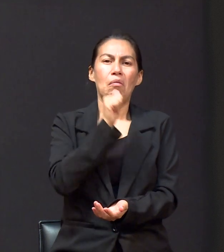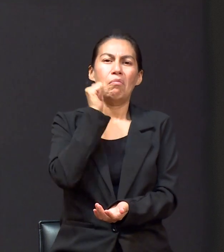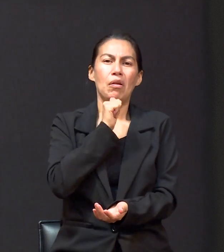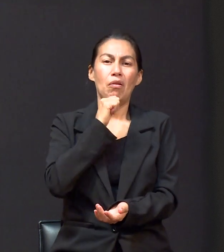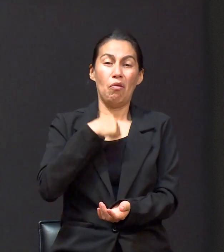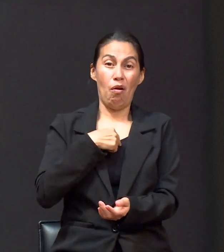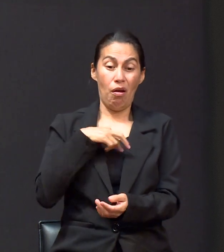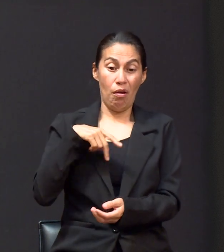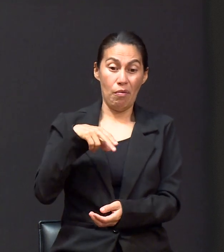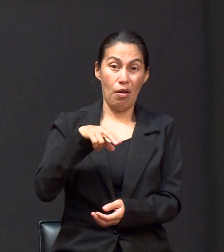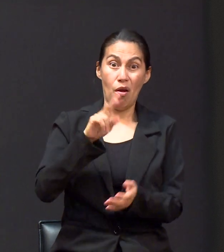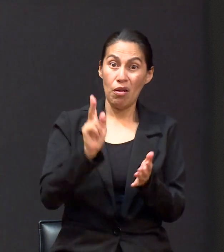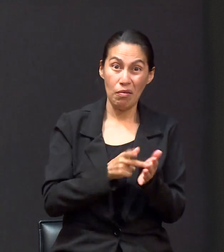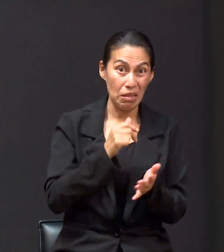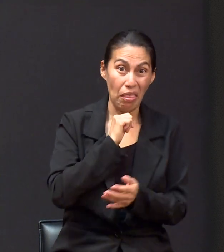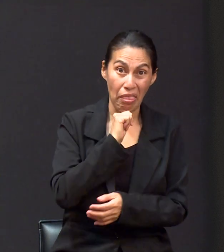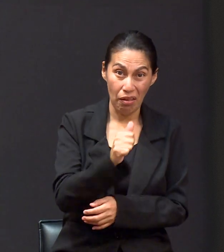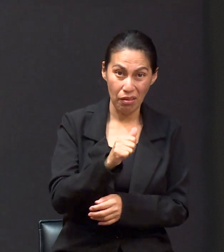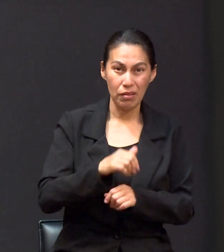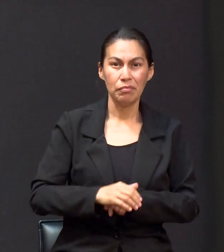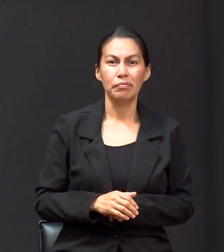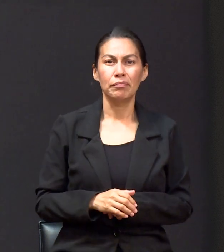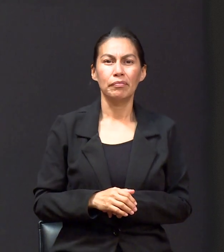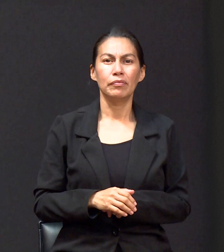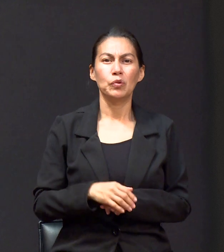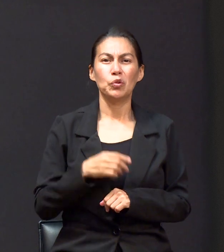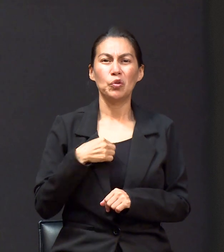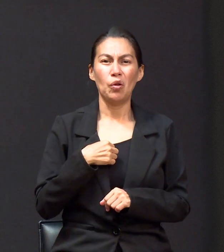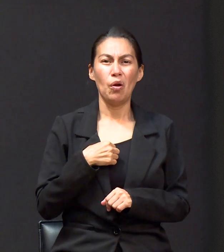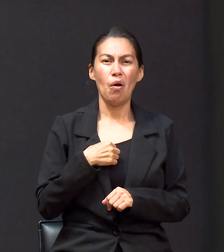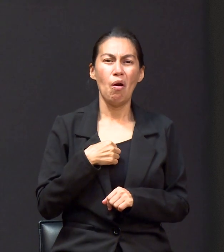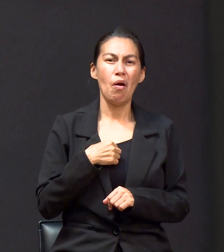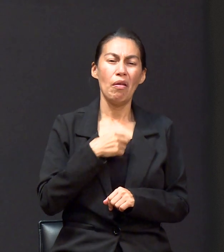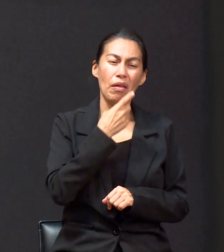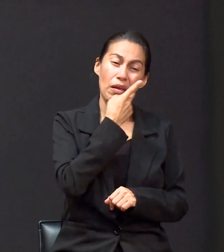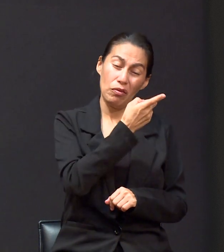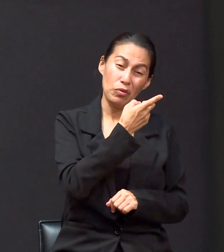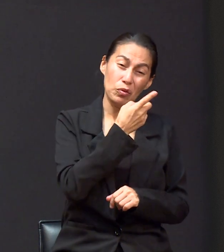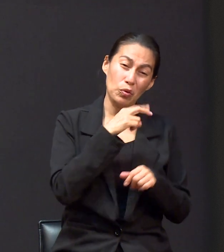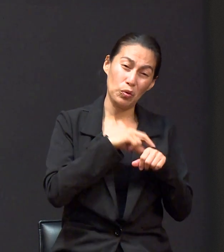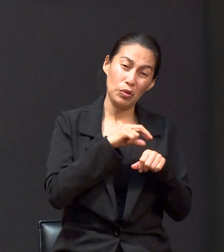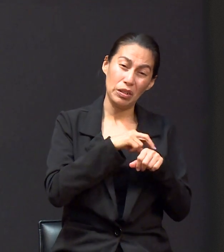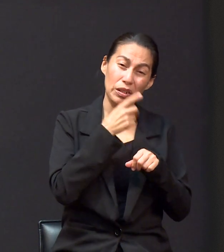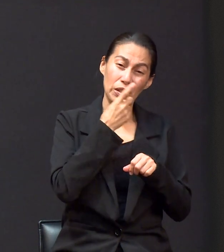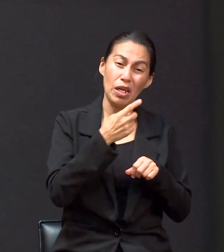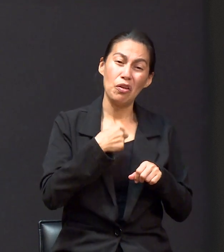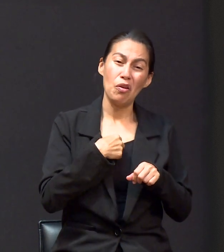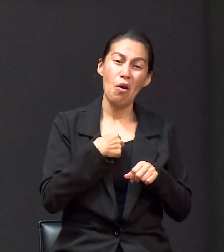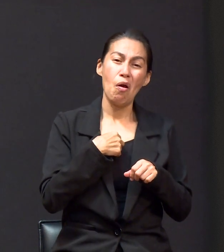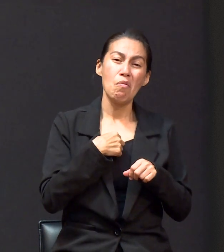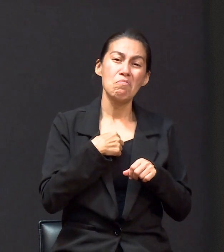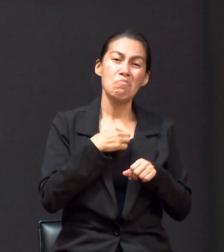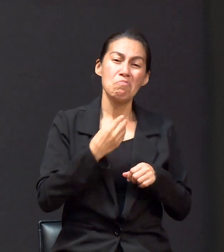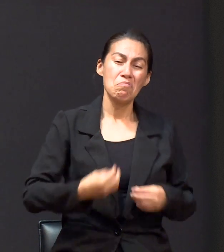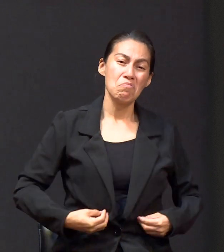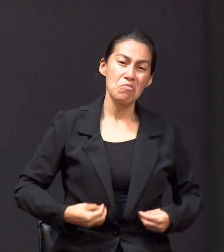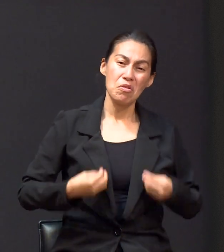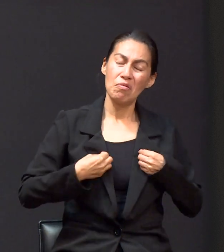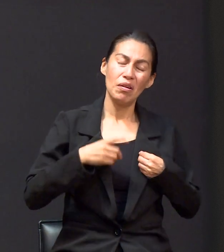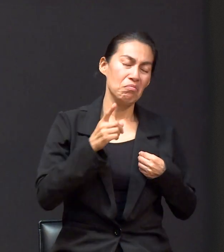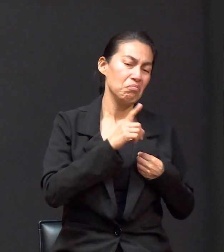así, porque yo no iba a volver a caminar. Ni siquiera me decían que iba a salir viva del hospital. Y aquí estoy, gracias a